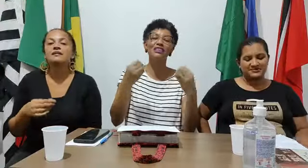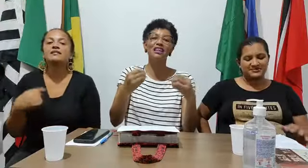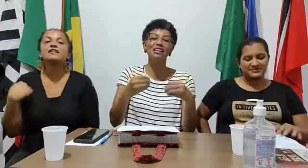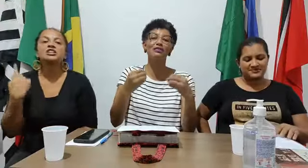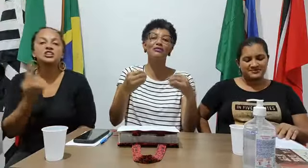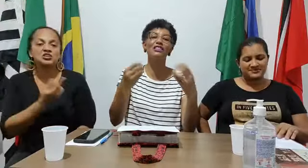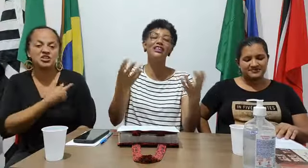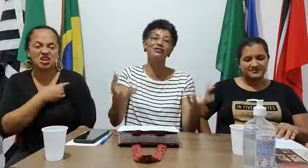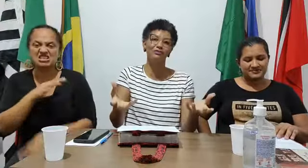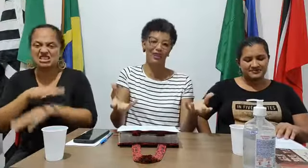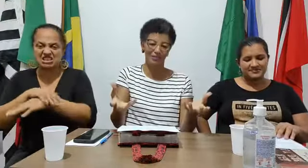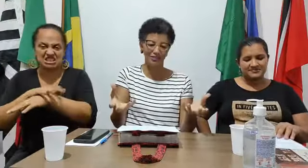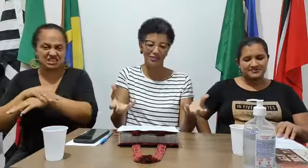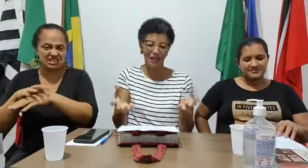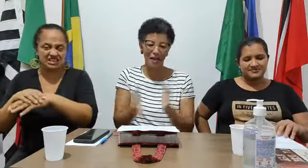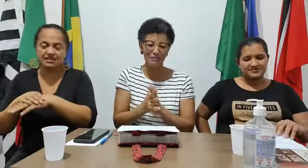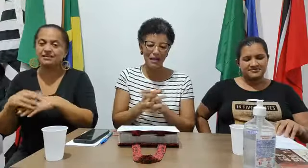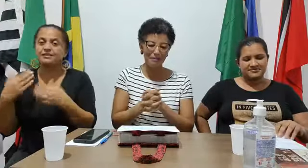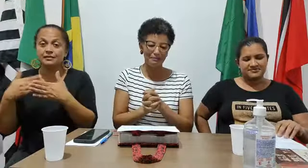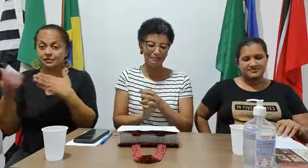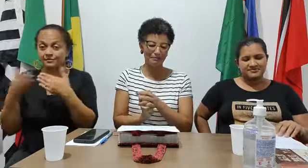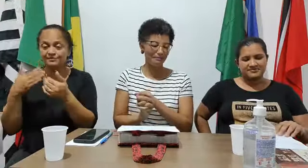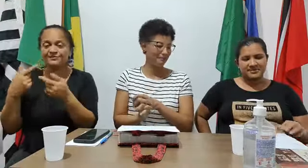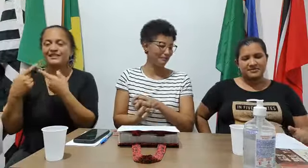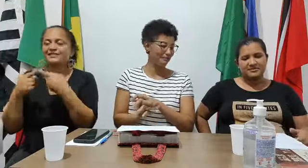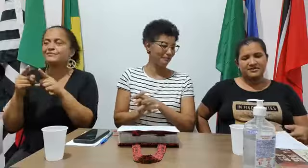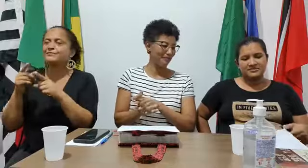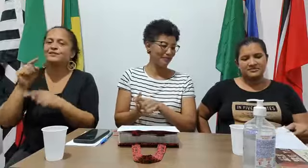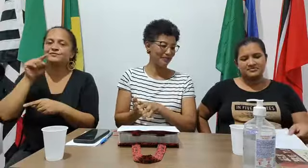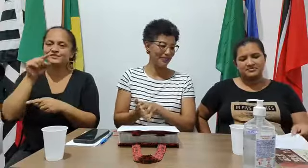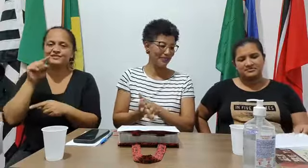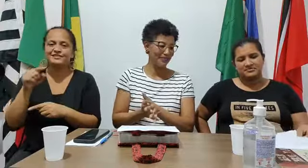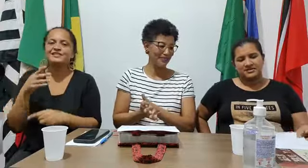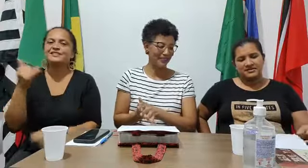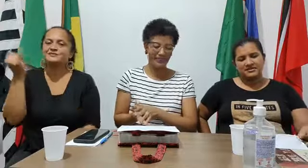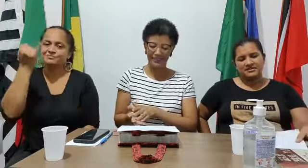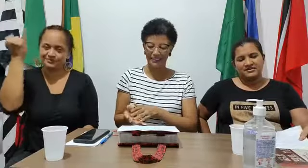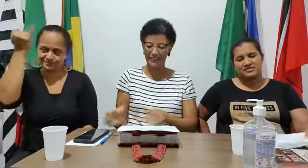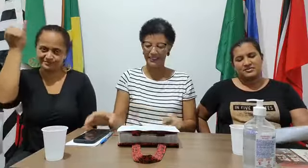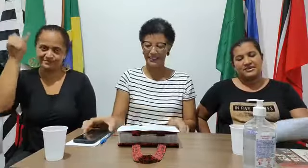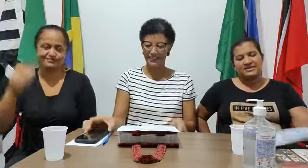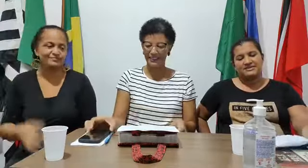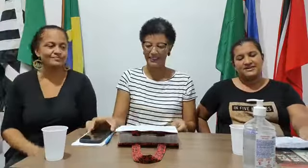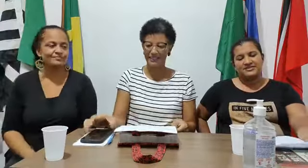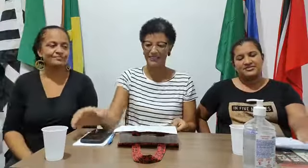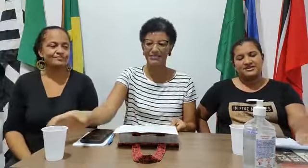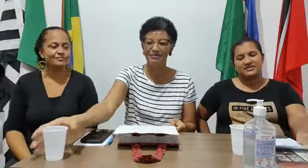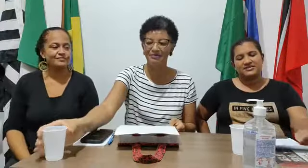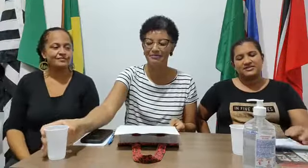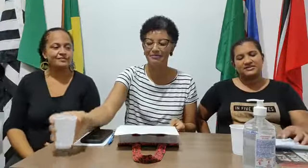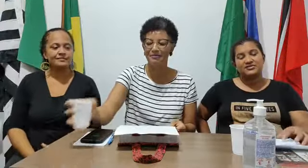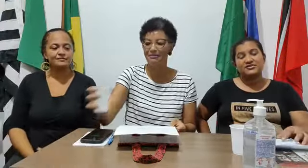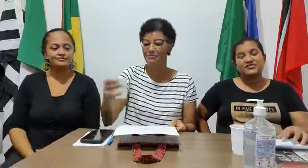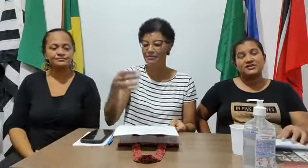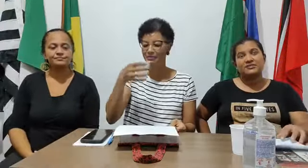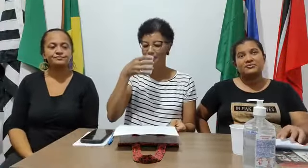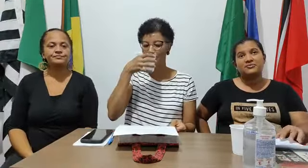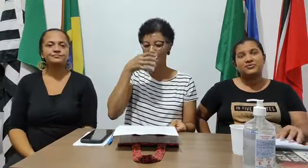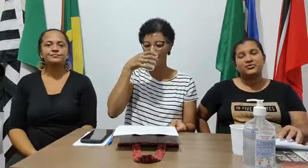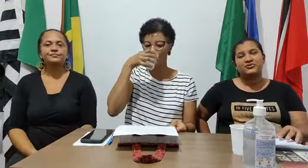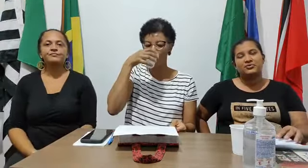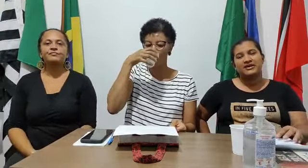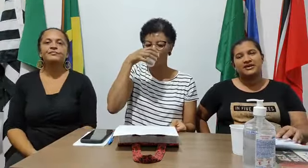a sua essência, quem você é de fato. Amém? Amém. Isso é uma realidade, né? Às vezes a gente